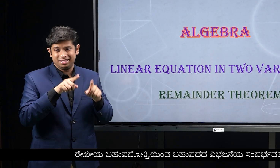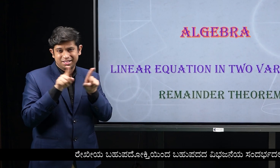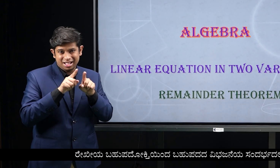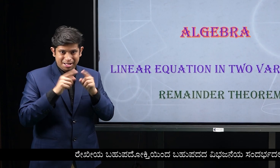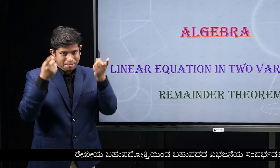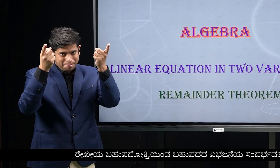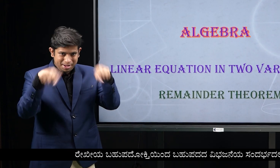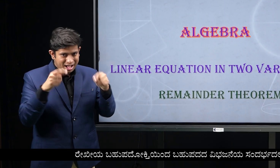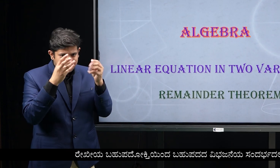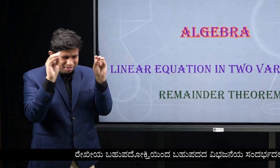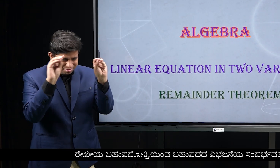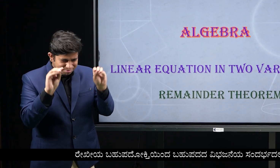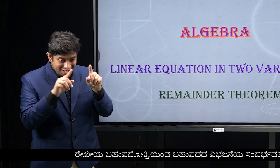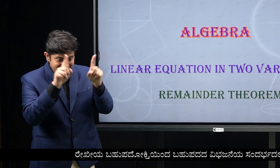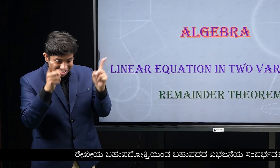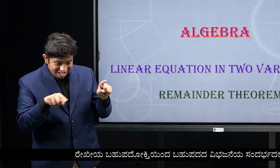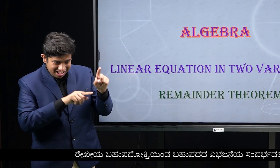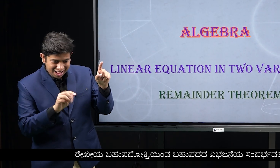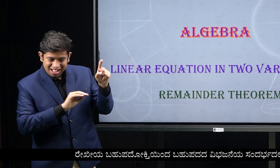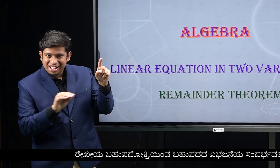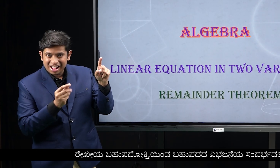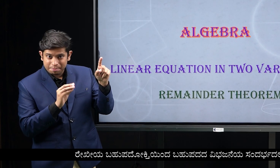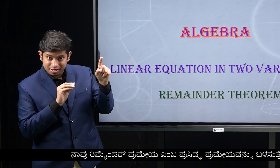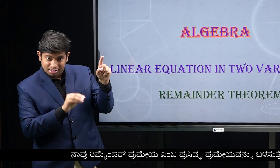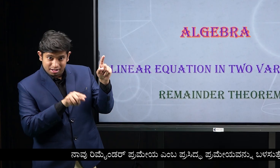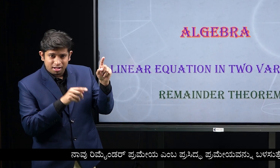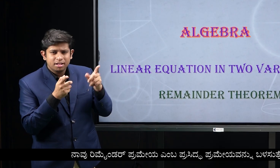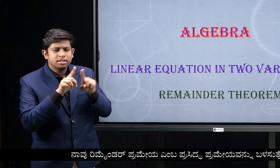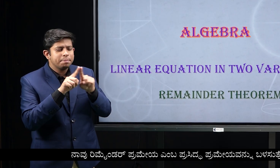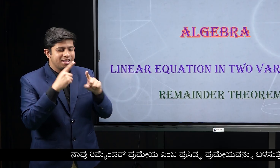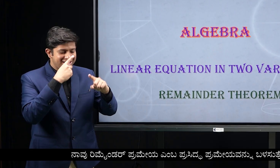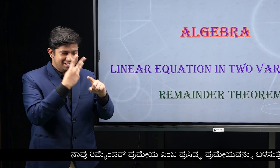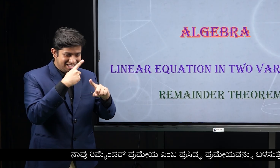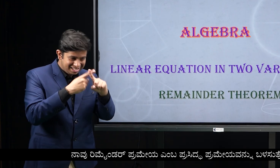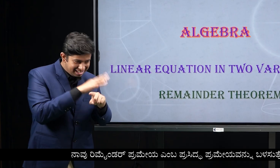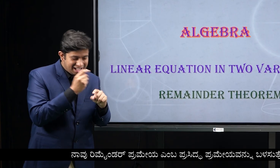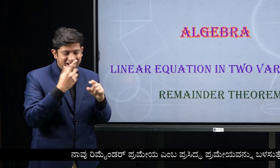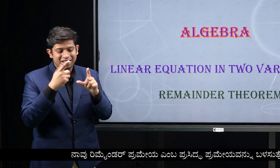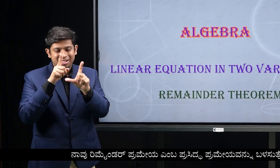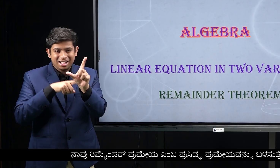ರೇಖೀಯ ಬಹುಪದೋಕ್ತಿಯಿಂದ ಬಹುಪದದ ವಿಭಜನೆಯ ಸಂದರ್ಭದಲ್ಲಿ ನಾವು ರಿಮೈಂಡರ್ ಪ್ರಮೇಯ ಅನ್ನ ಪ್ರಸಿದ್ಧ ಪ್ರಮೇಯವನ್ನ